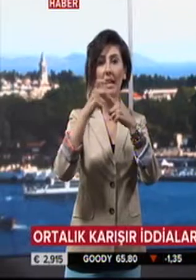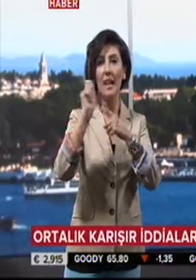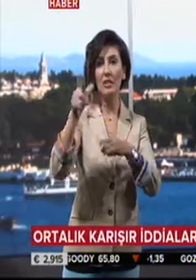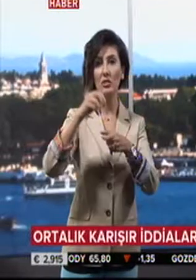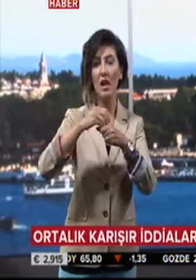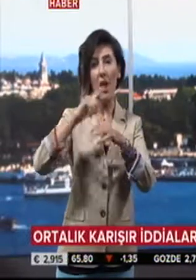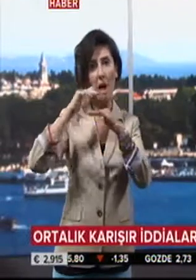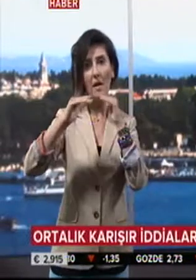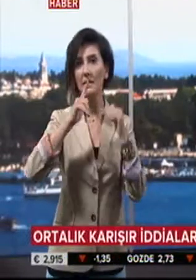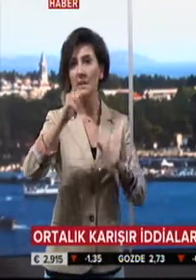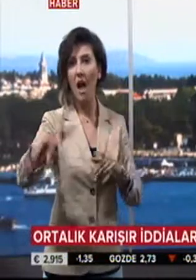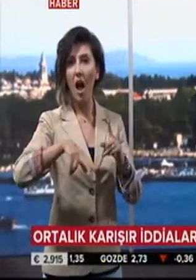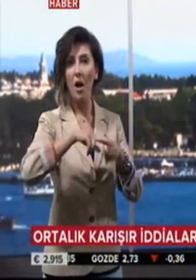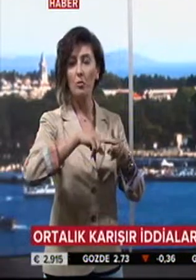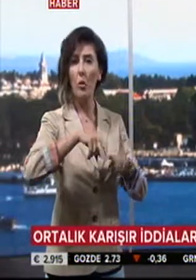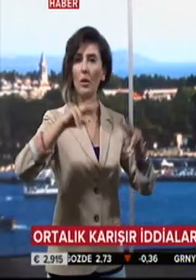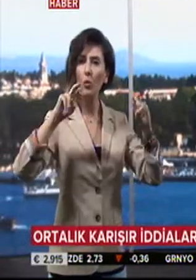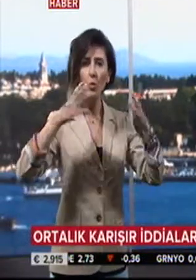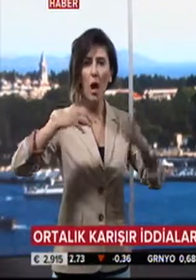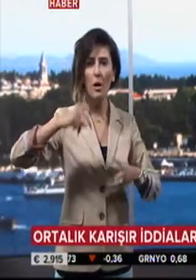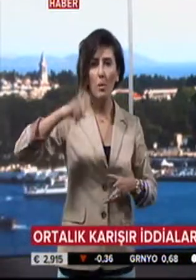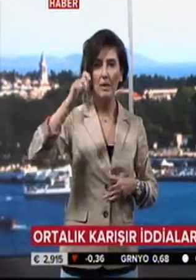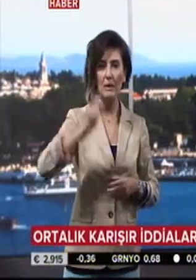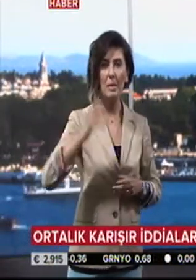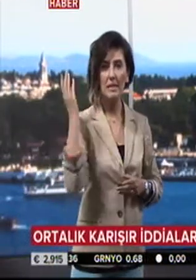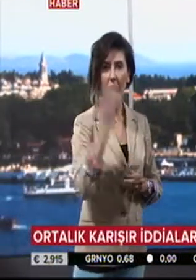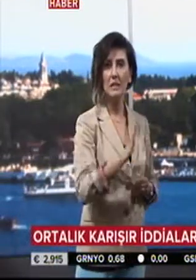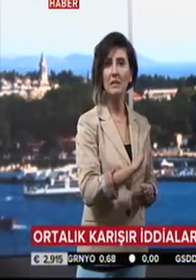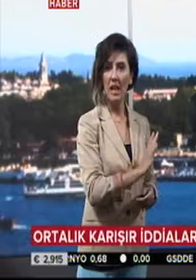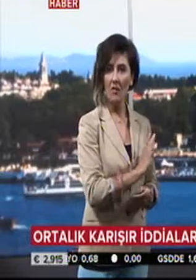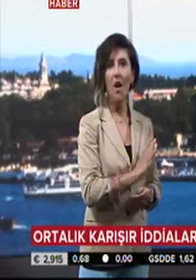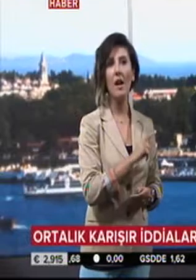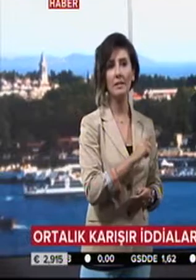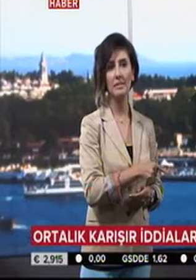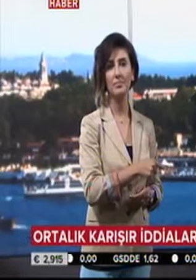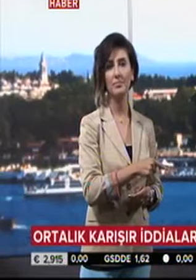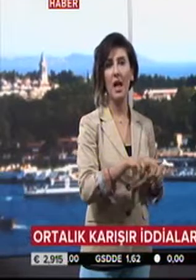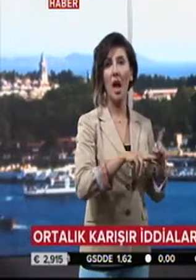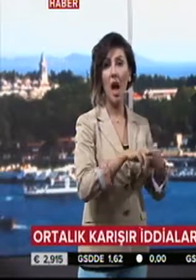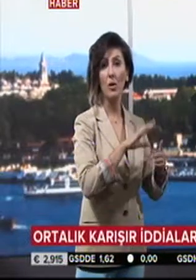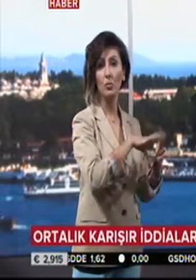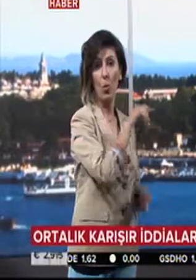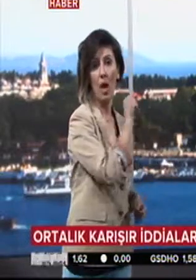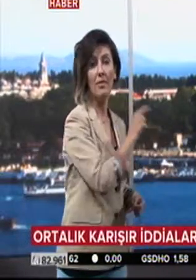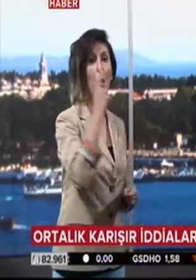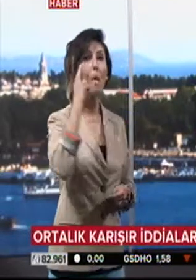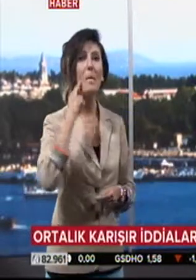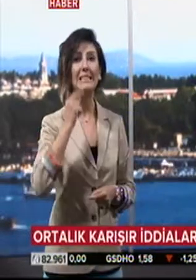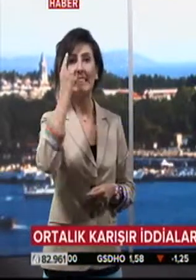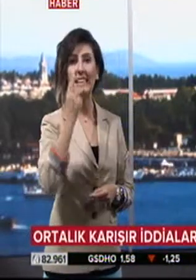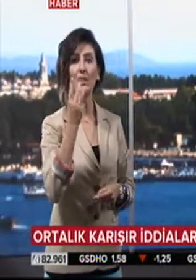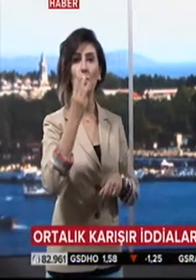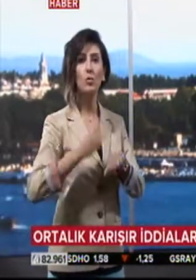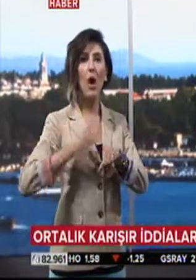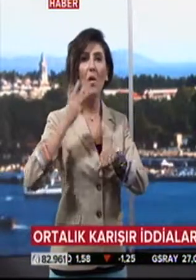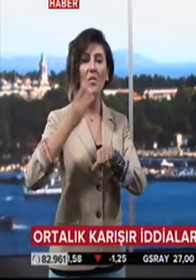halka seslenen Akdoğan'ın gündeminde AK Parti'ye yapılan saldırılar da vardı. Yalçın Akdoğan, Mayıs'ın ilk